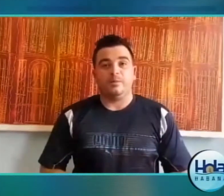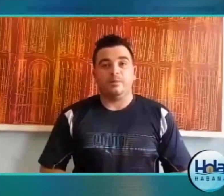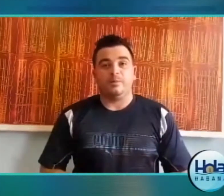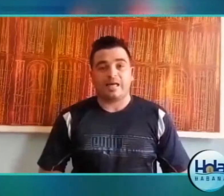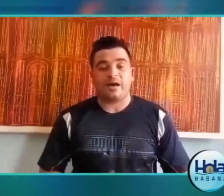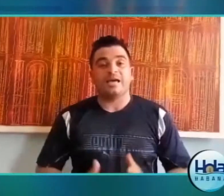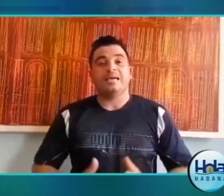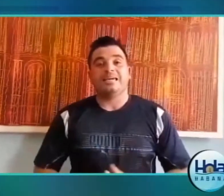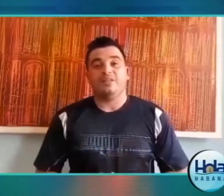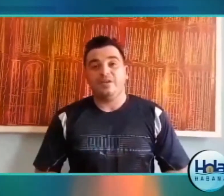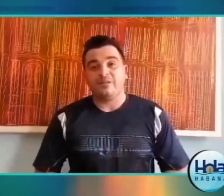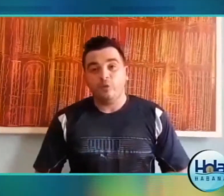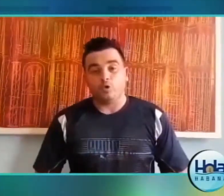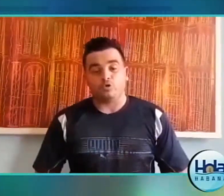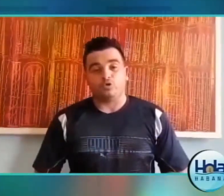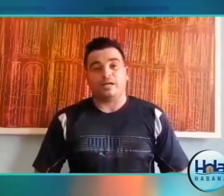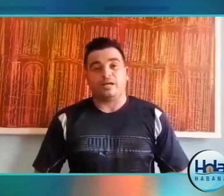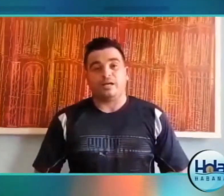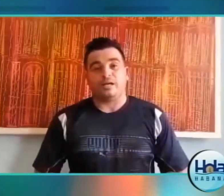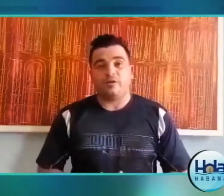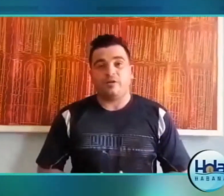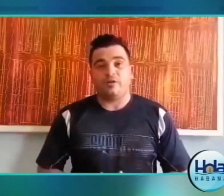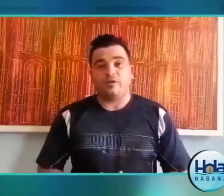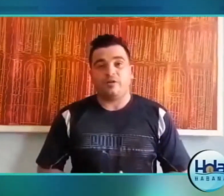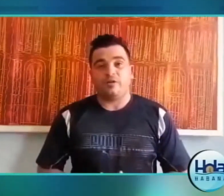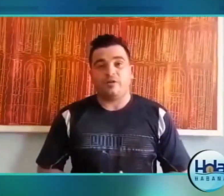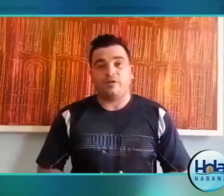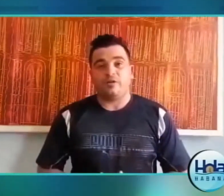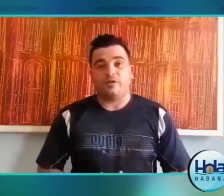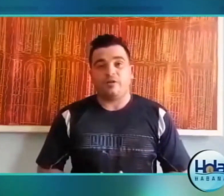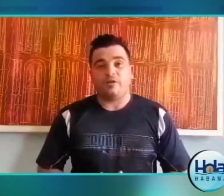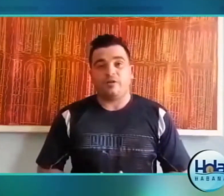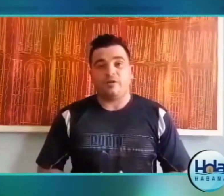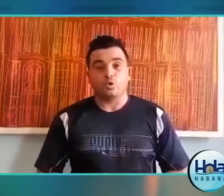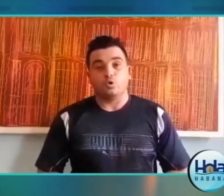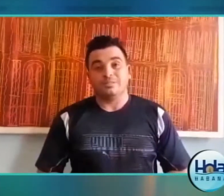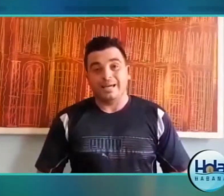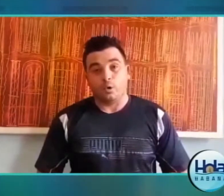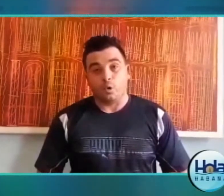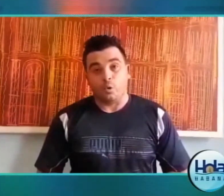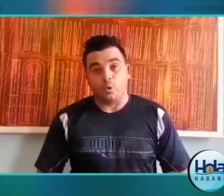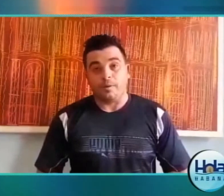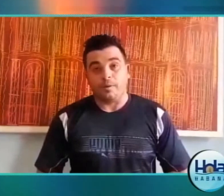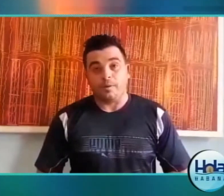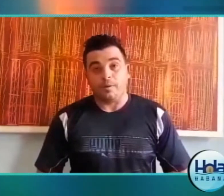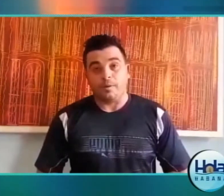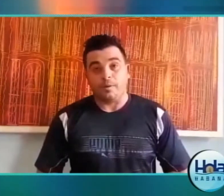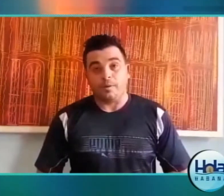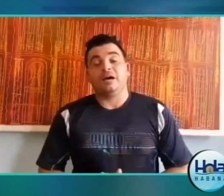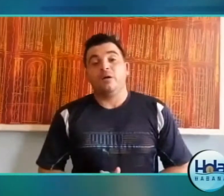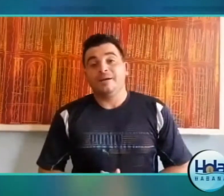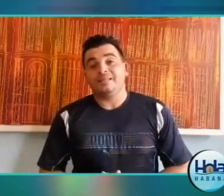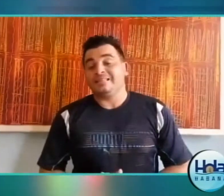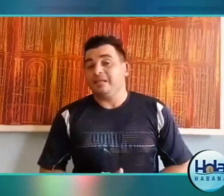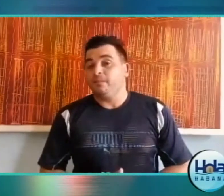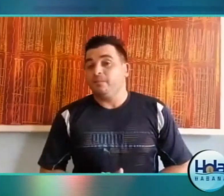selección de Canadá y el día 2 cerrando la fase del grupo B frente al conjunto de Colombia. Lamentablemente hasta el